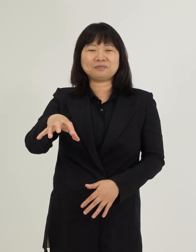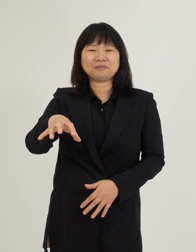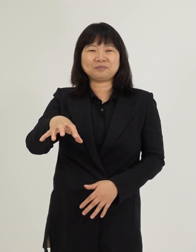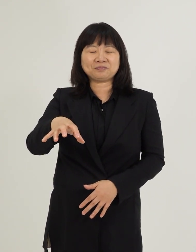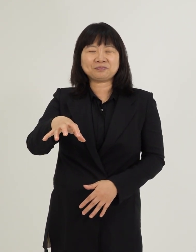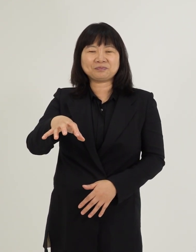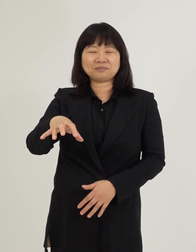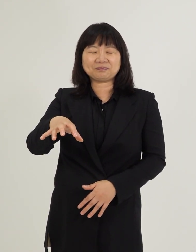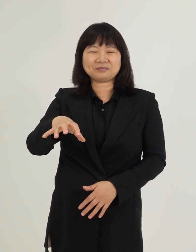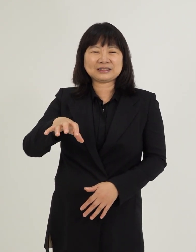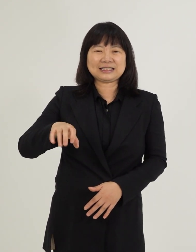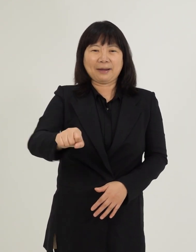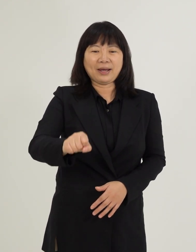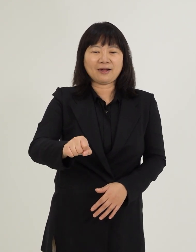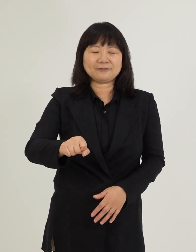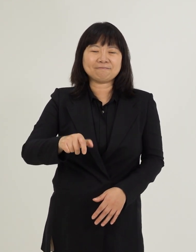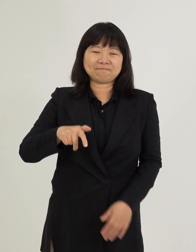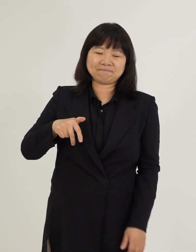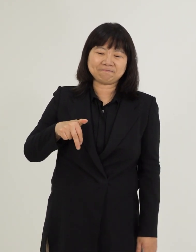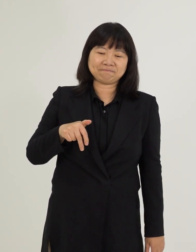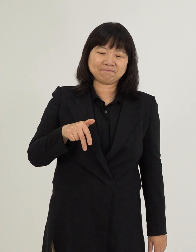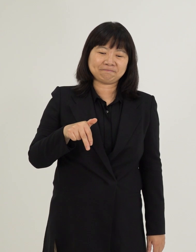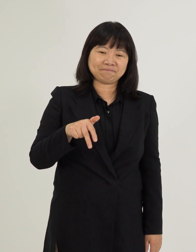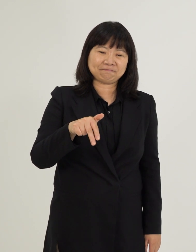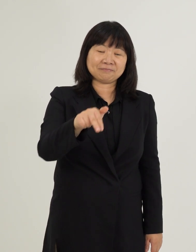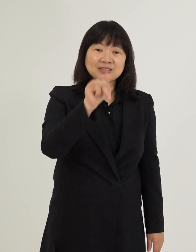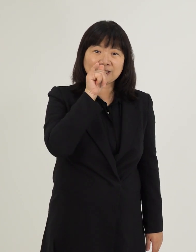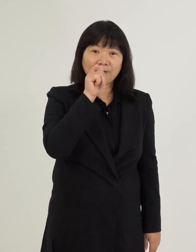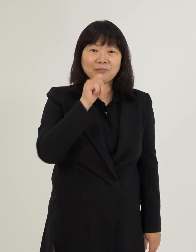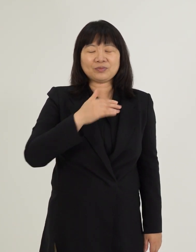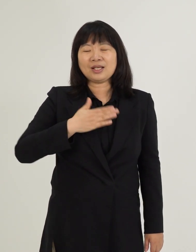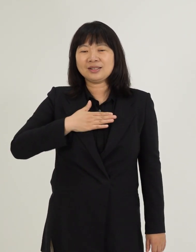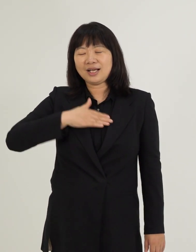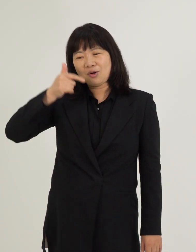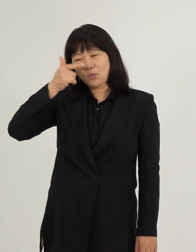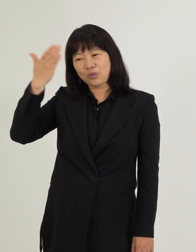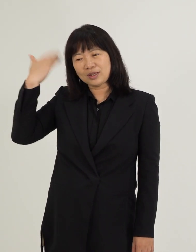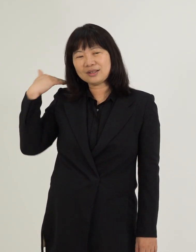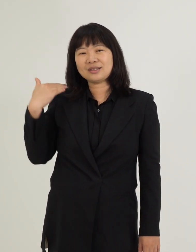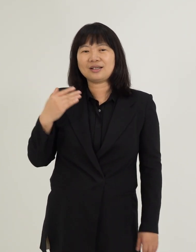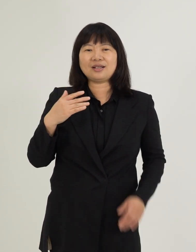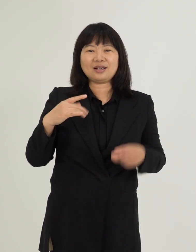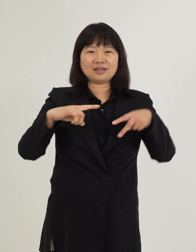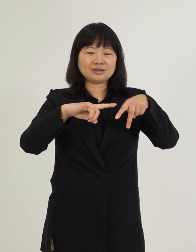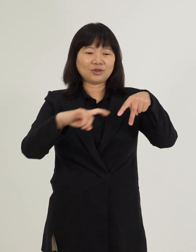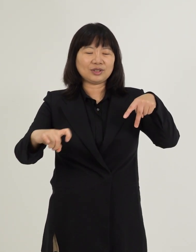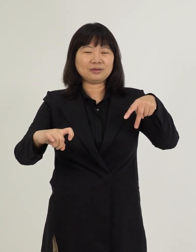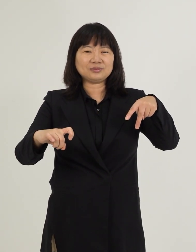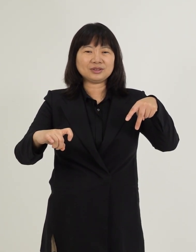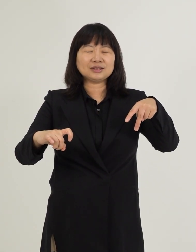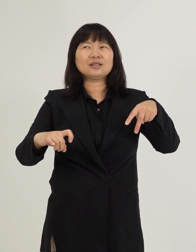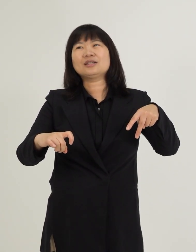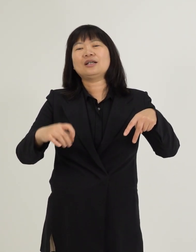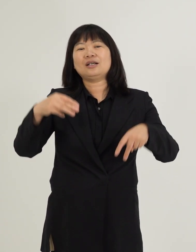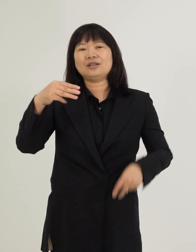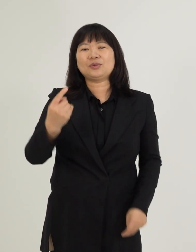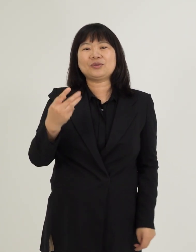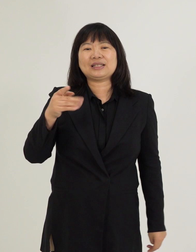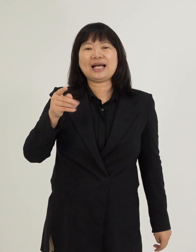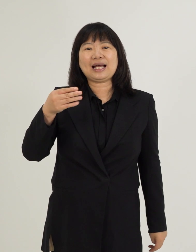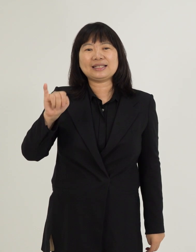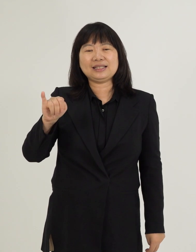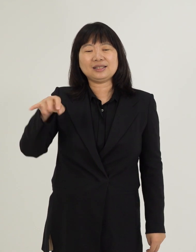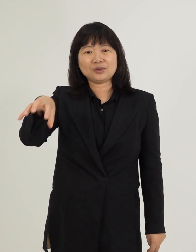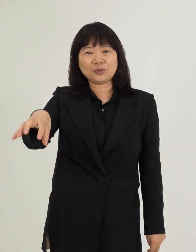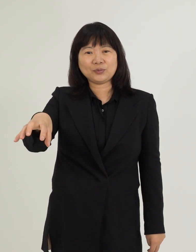제가 이제 오래전에 서대문 노타리 쪽에 사택에 살았어요. 거기 교회가